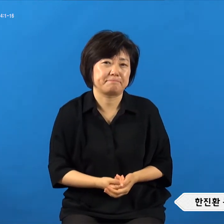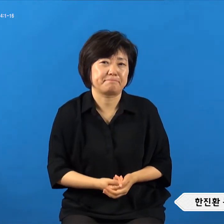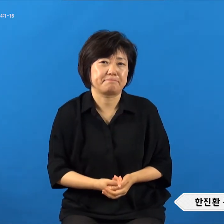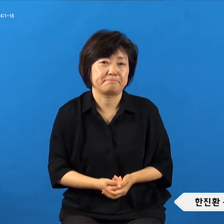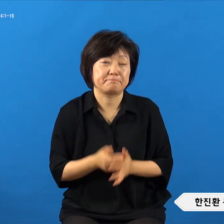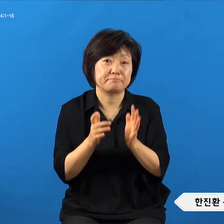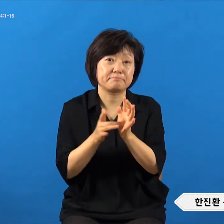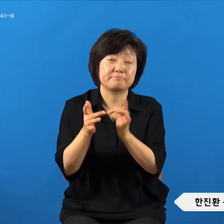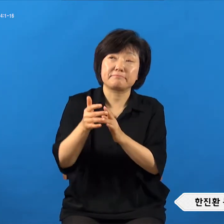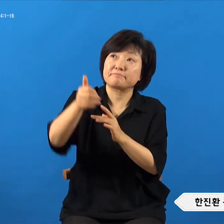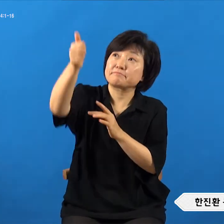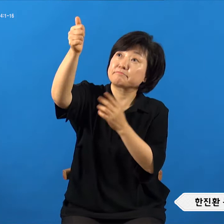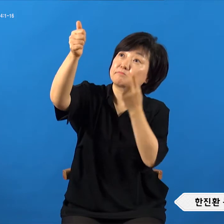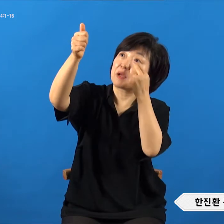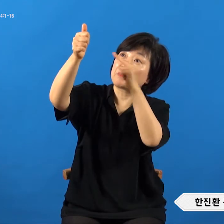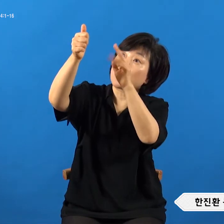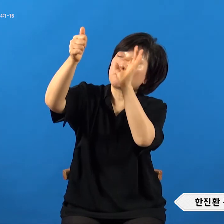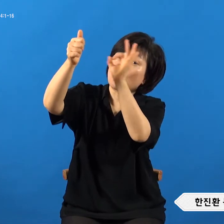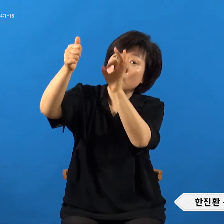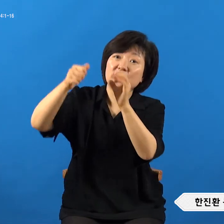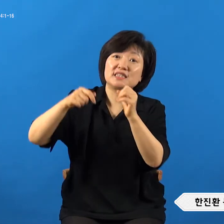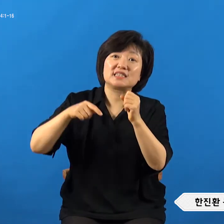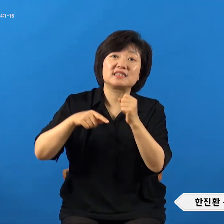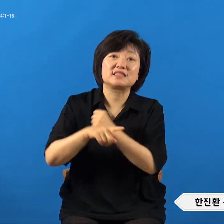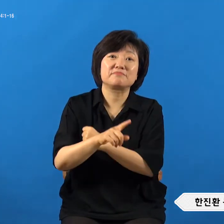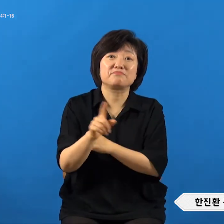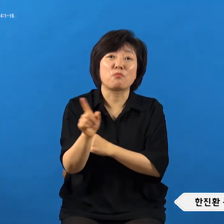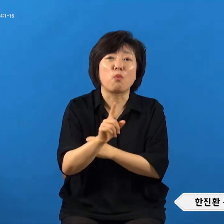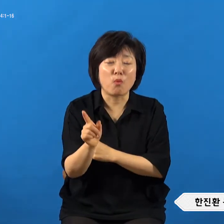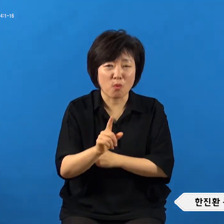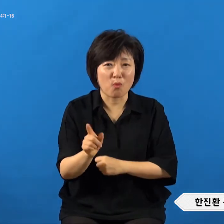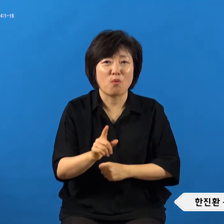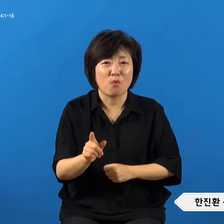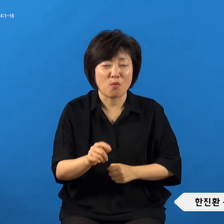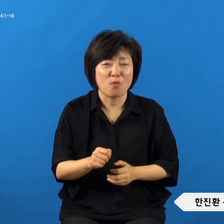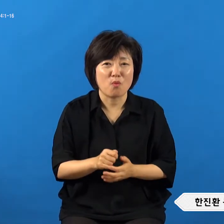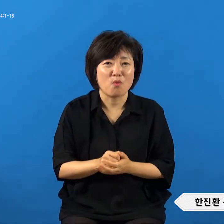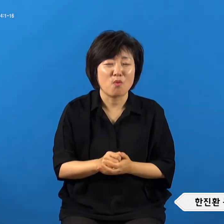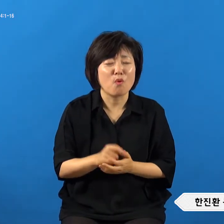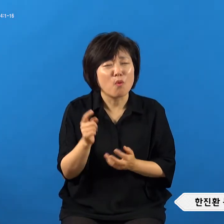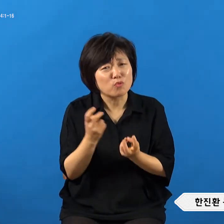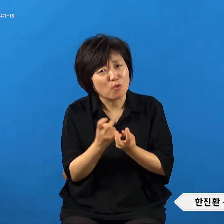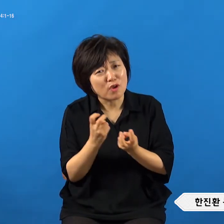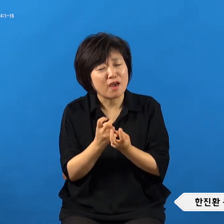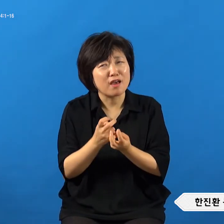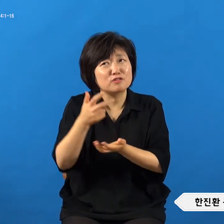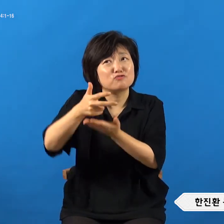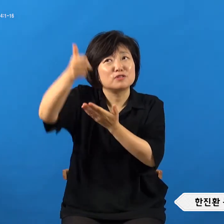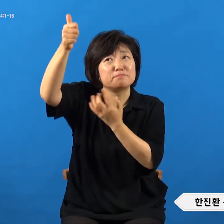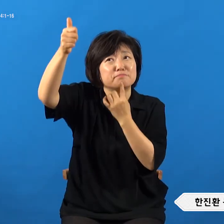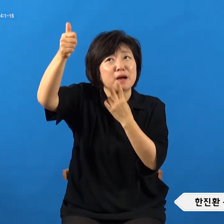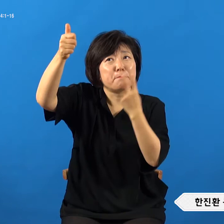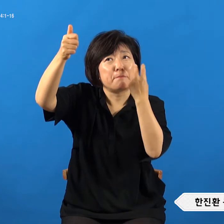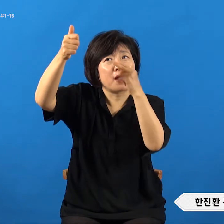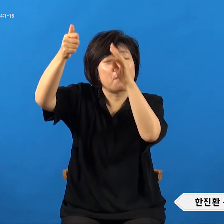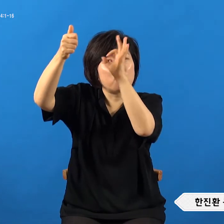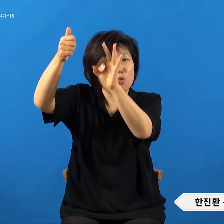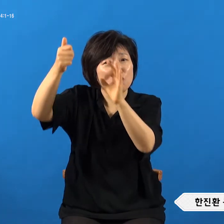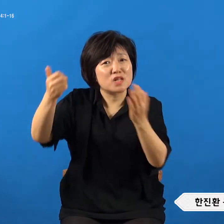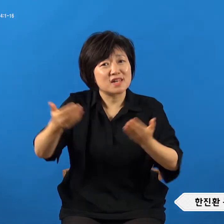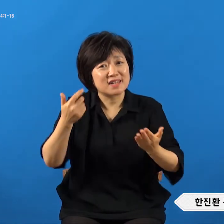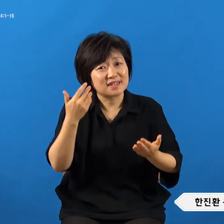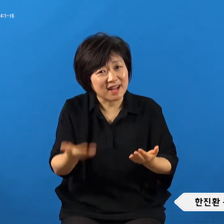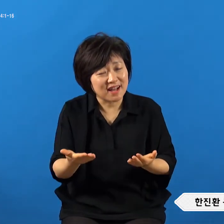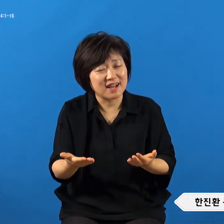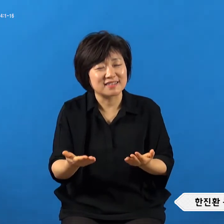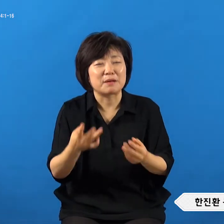그러면 예수님만 바라보고 일한다는 것이 구체적으로는 어떻게 하는 것을 말할까?